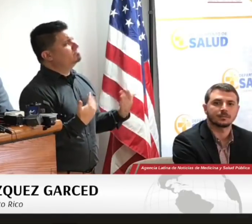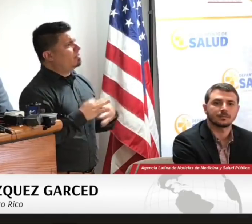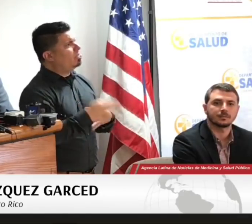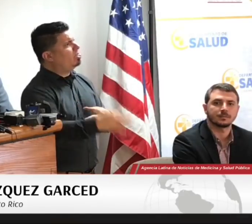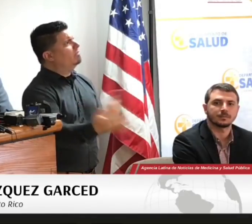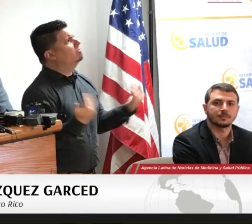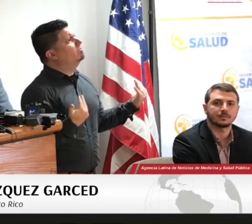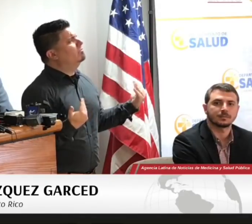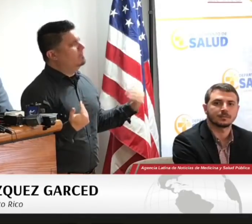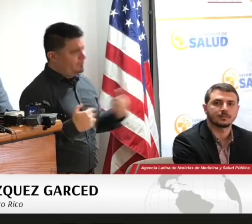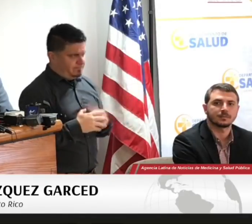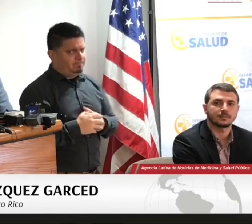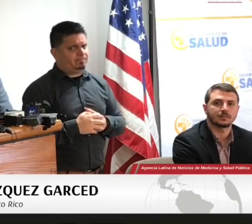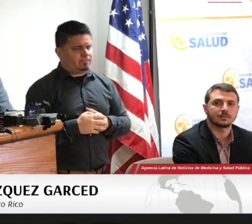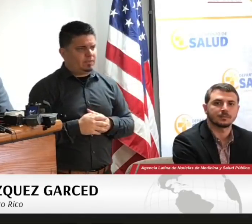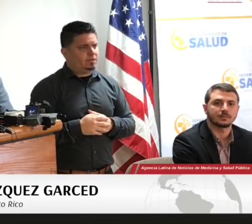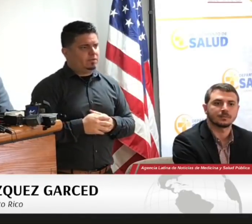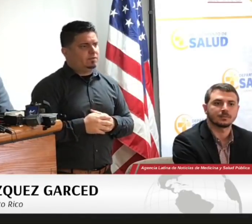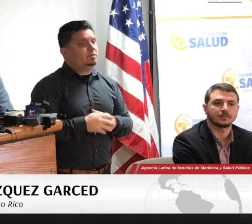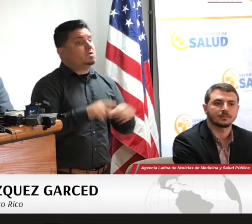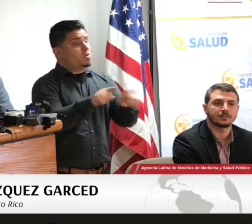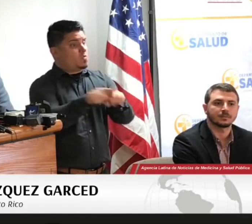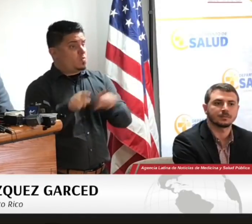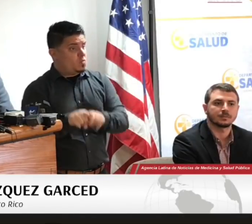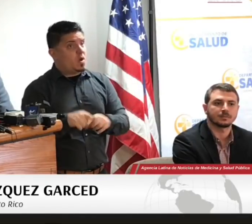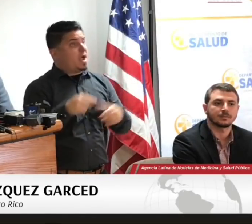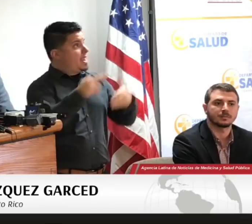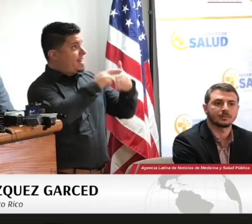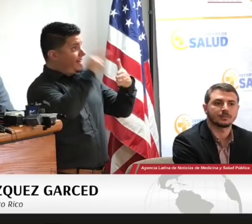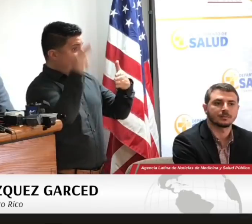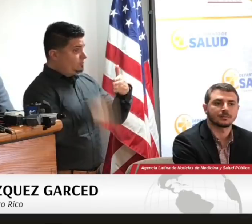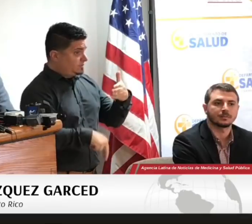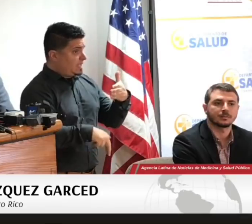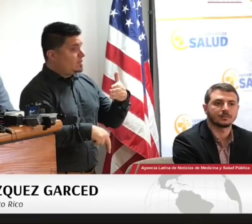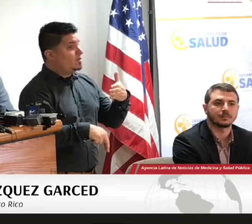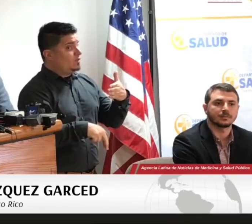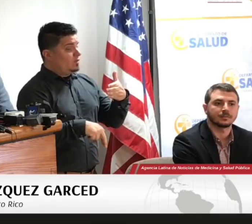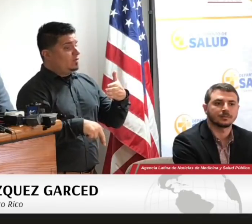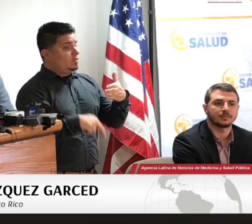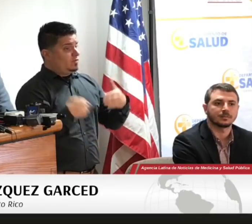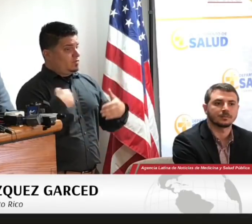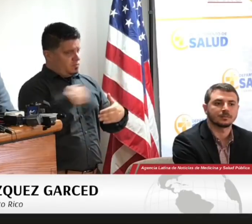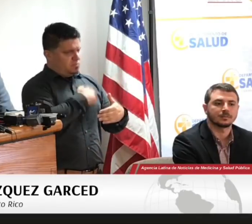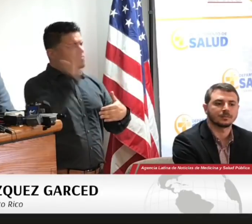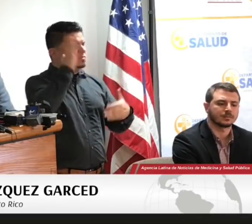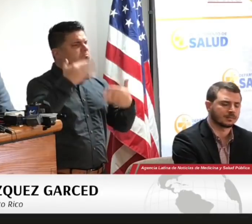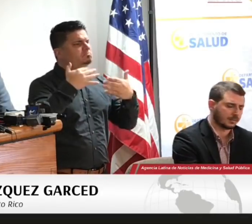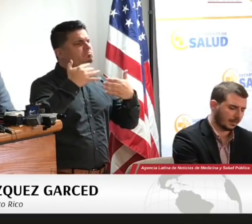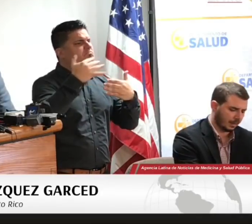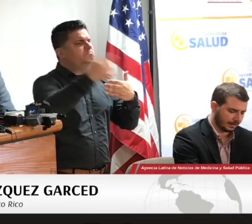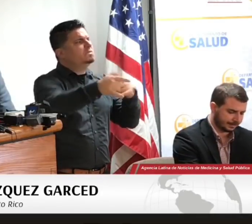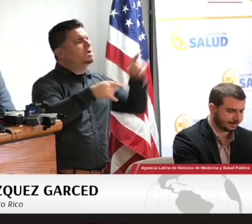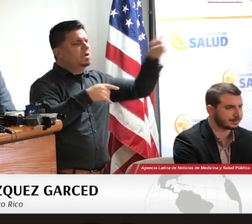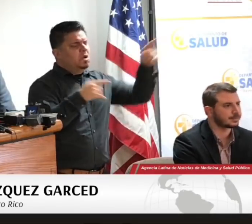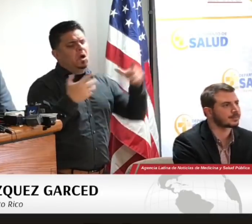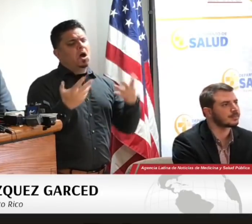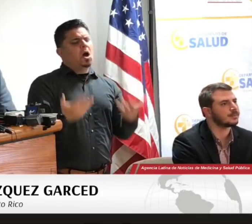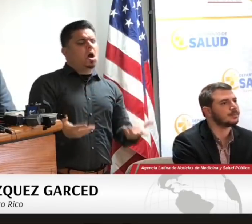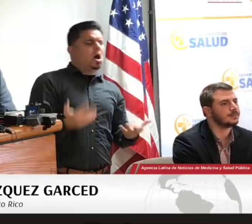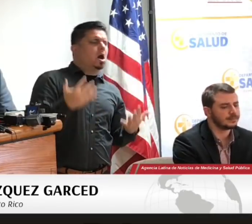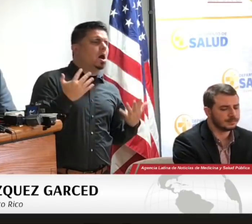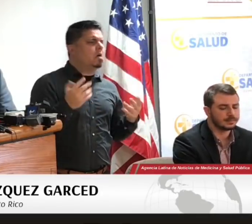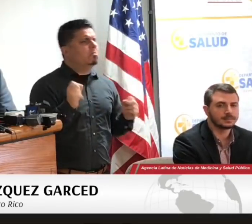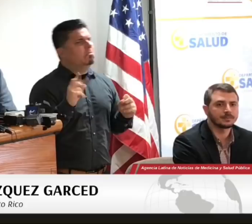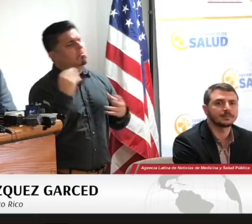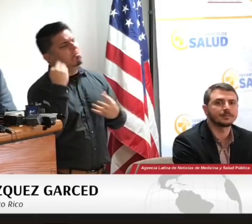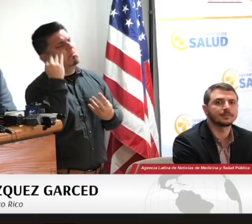De igual manera, los resultados, posteriormente, ellos entienden que deberán estar según el